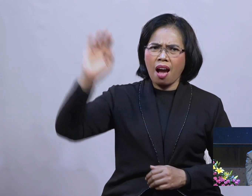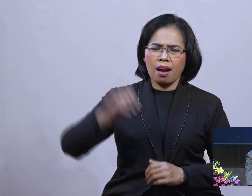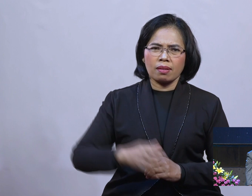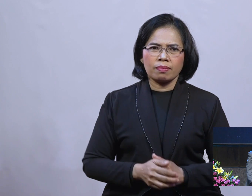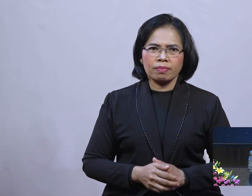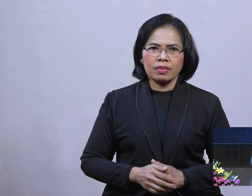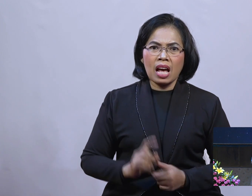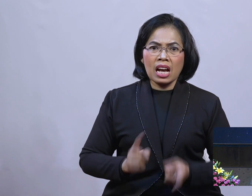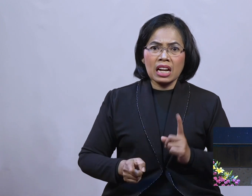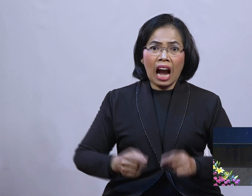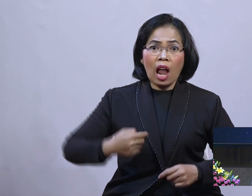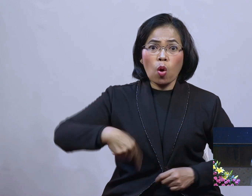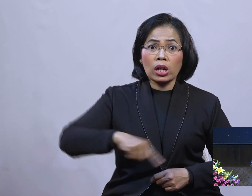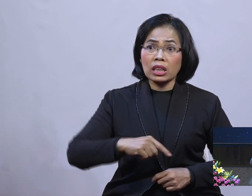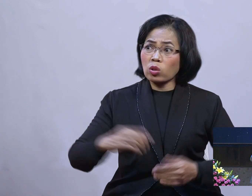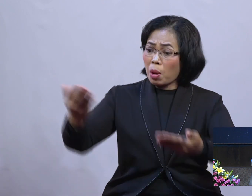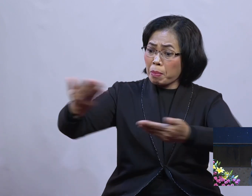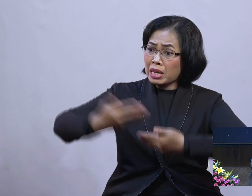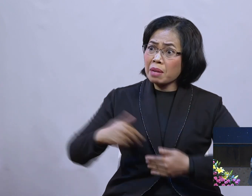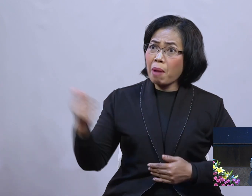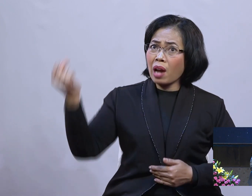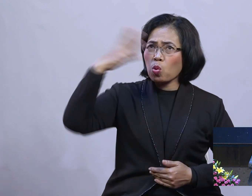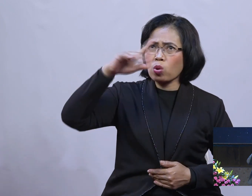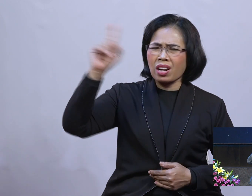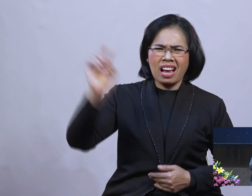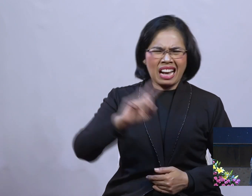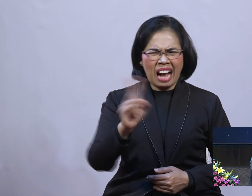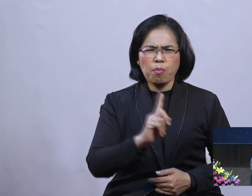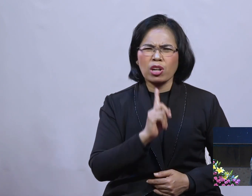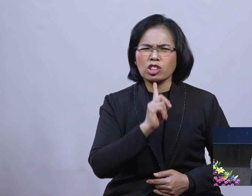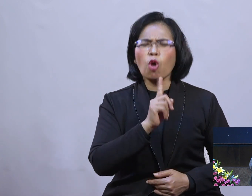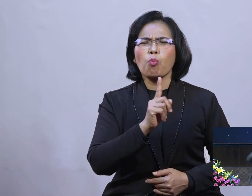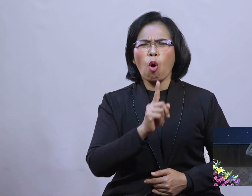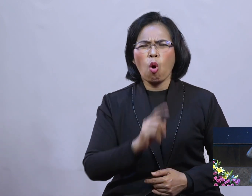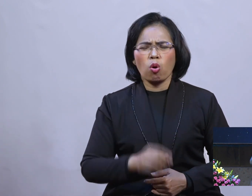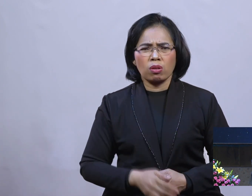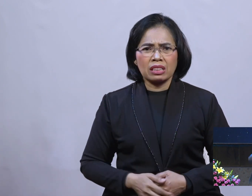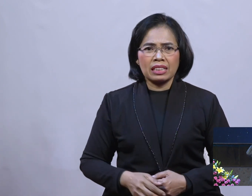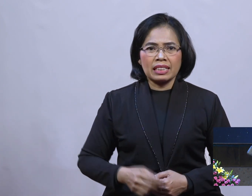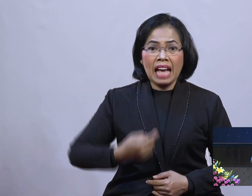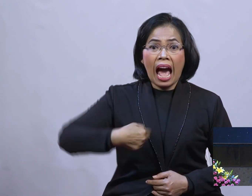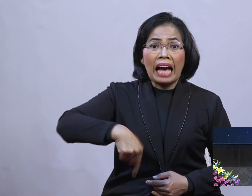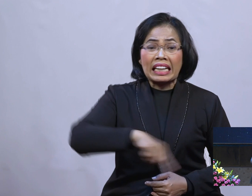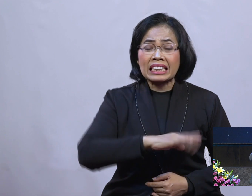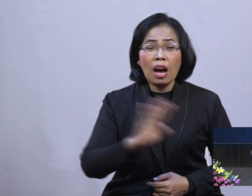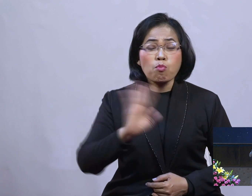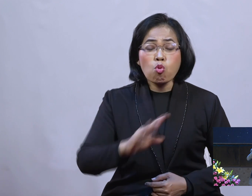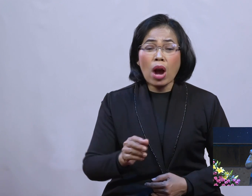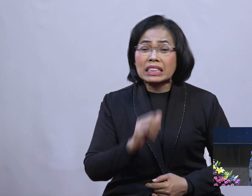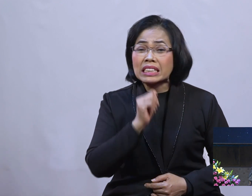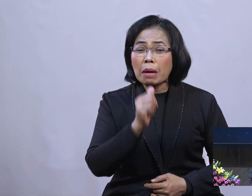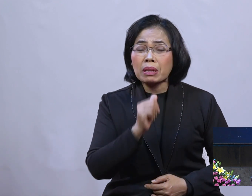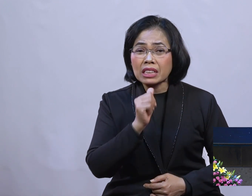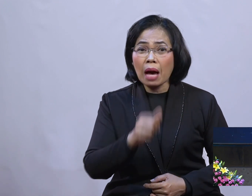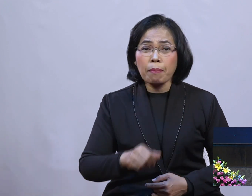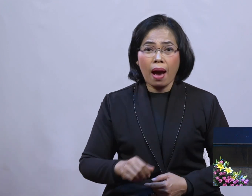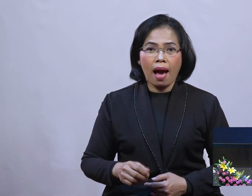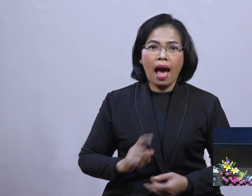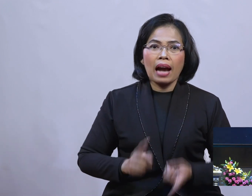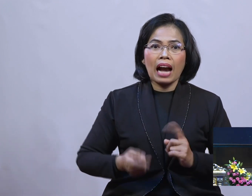sombong saudara pakai kita mencintai dia makin Kita sadar saya bukan siapa-siapa saya boleh ada sebagaimana saya ada karena